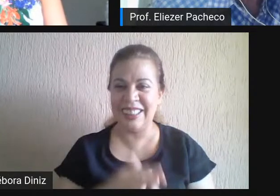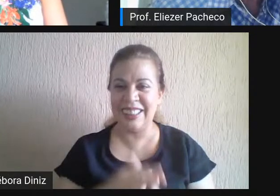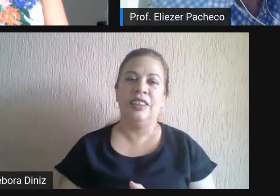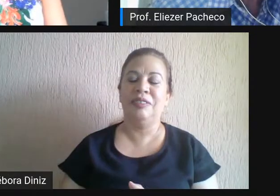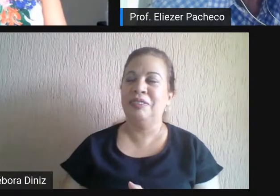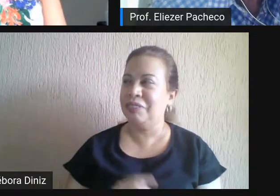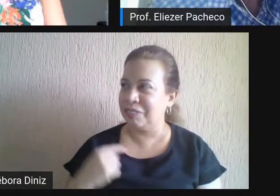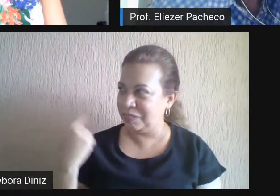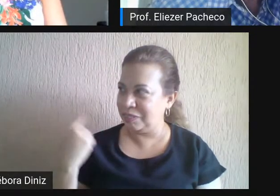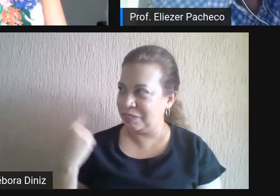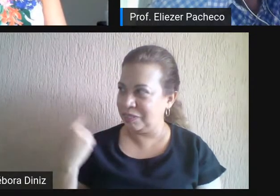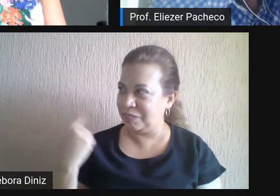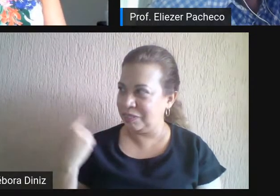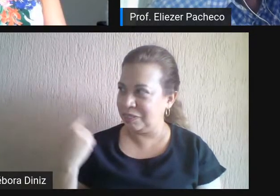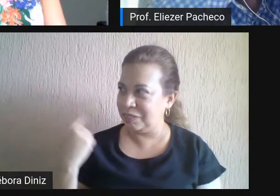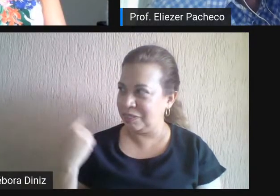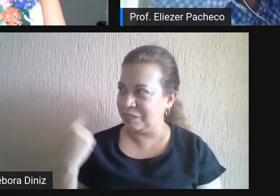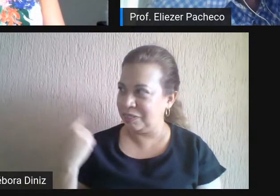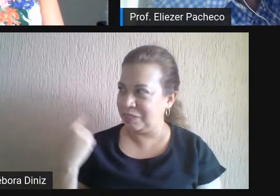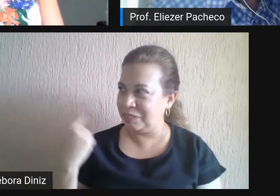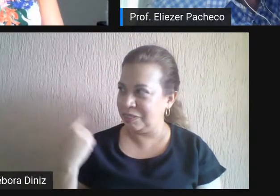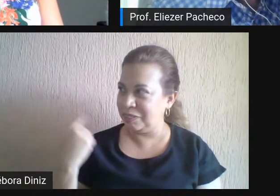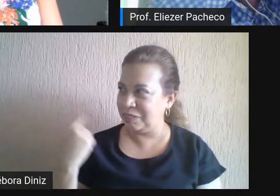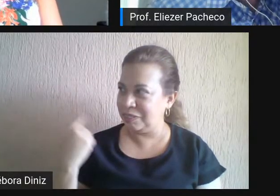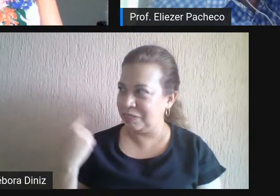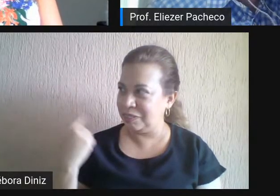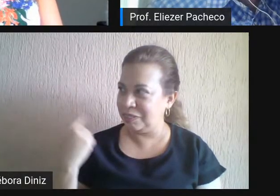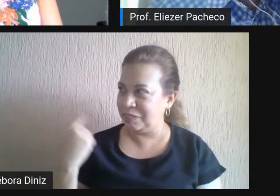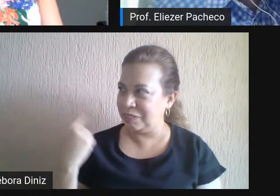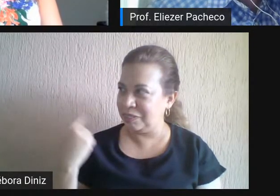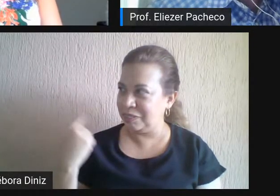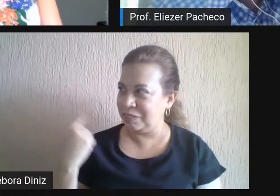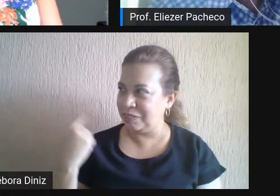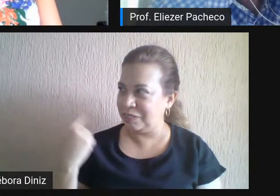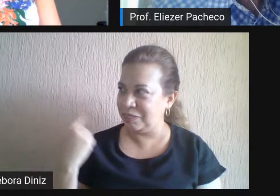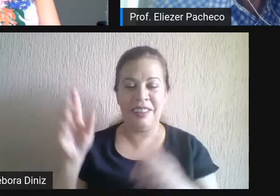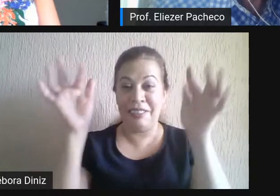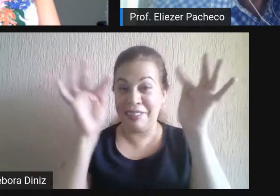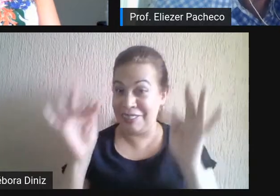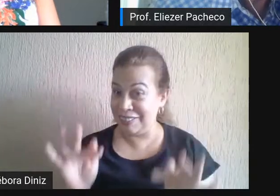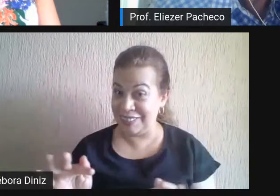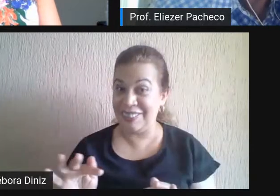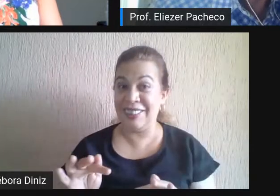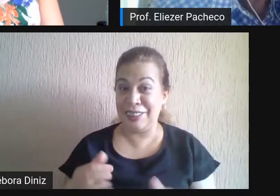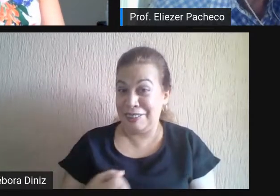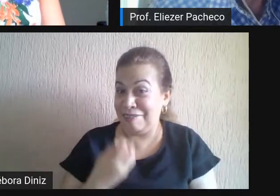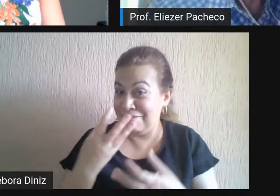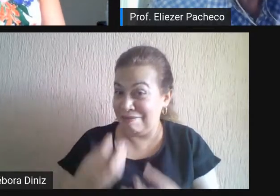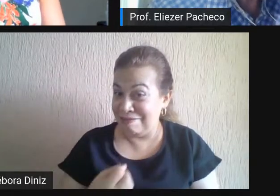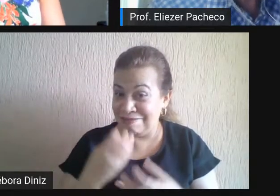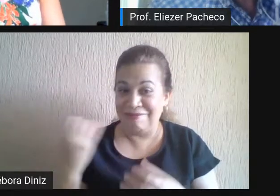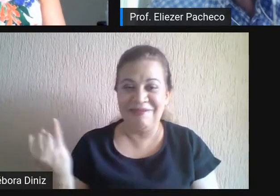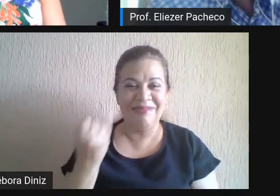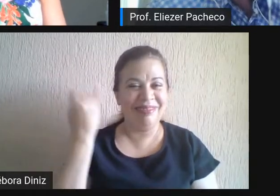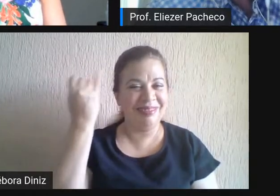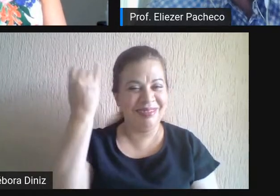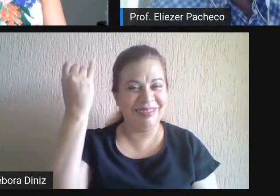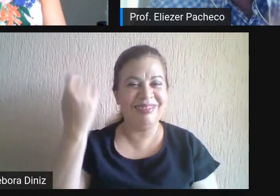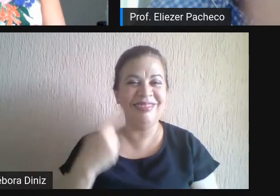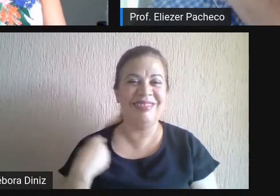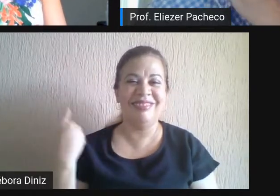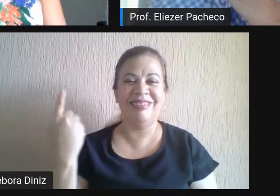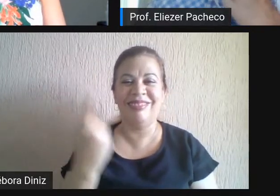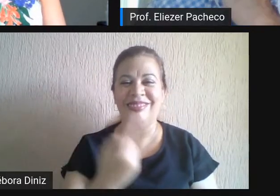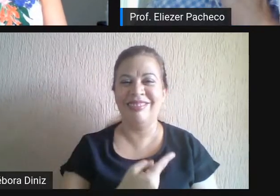professor Eliezer. Ficamos muito felizes de ouvir a sua fala, né? Muito importante para nós, para que